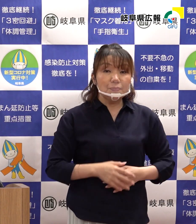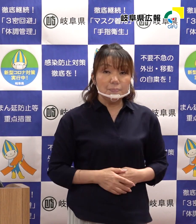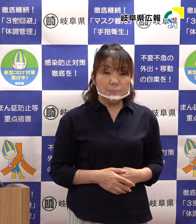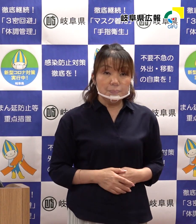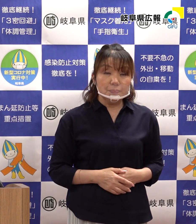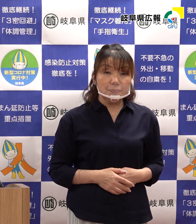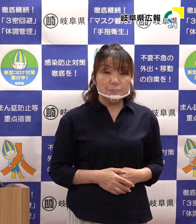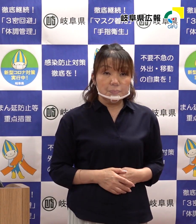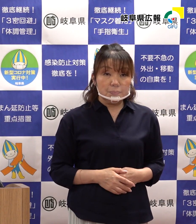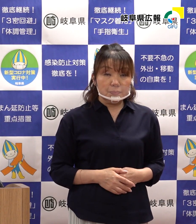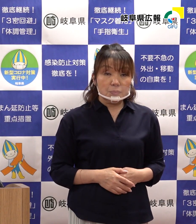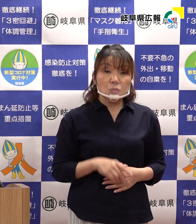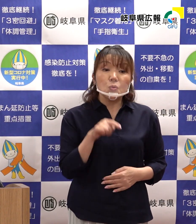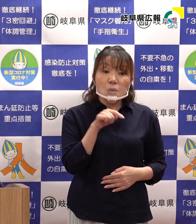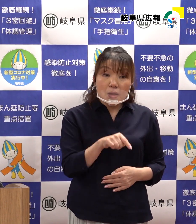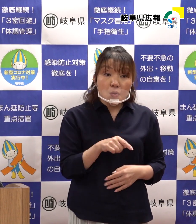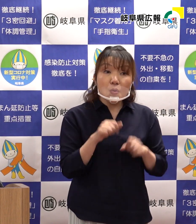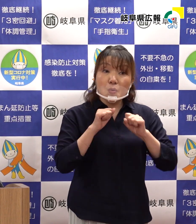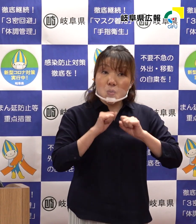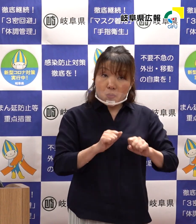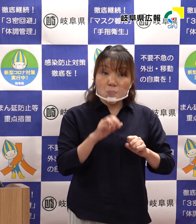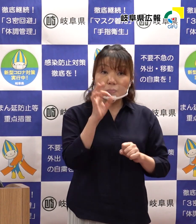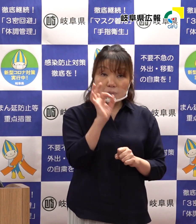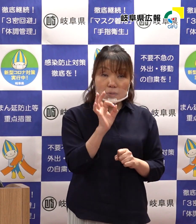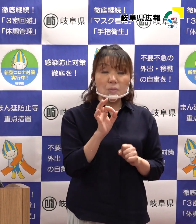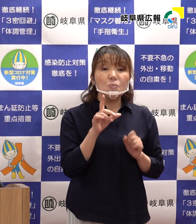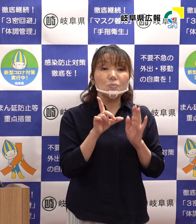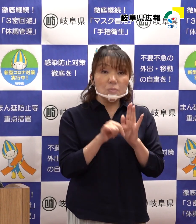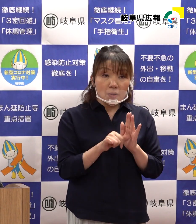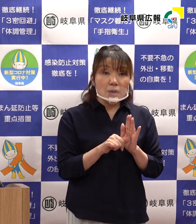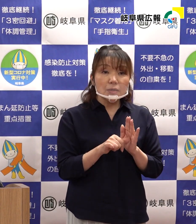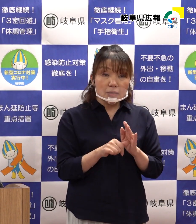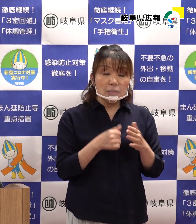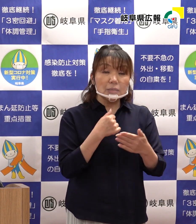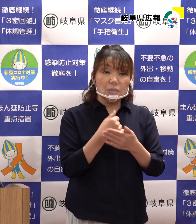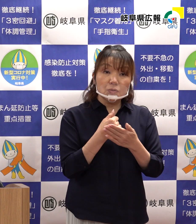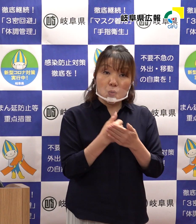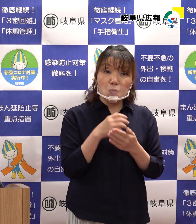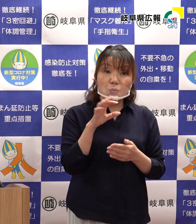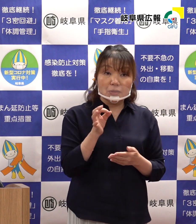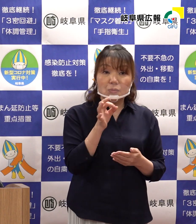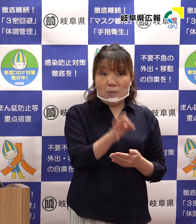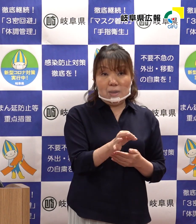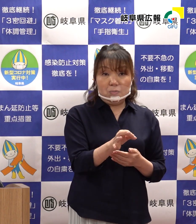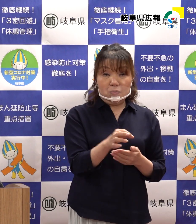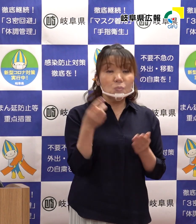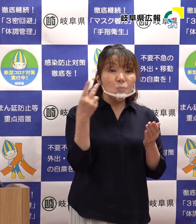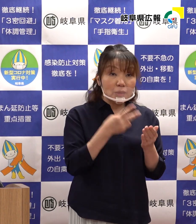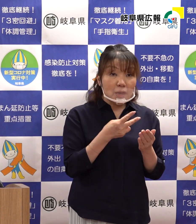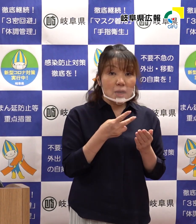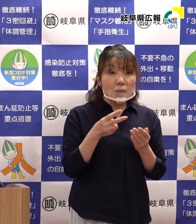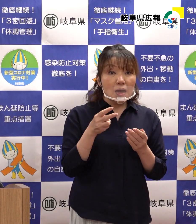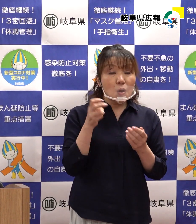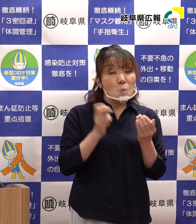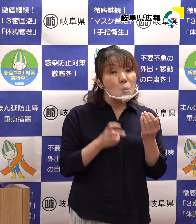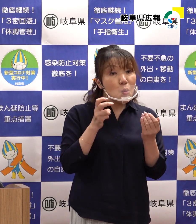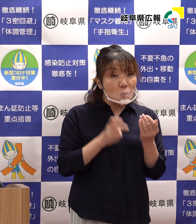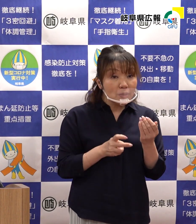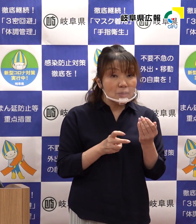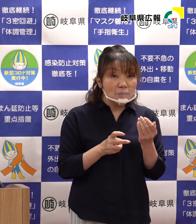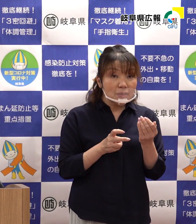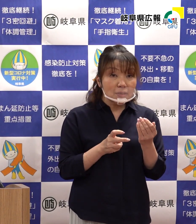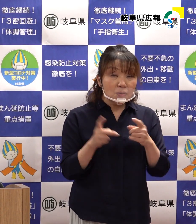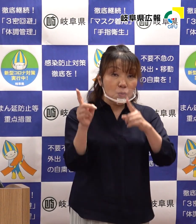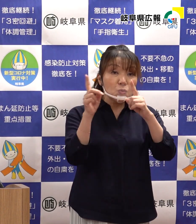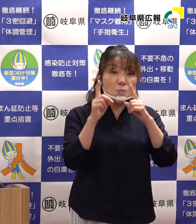短縮要請に対する協力金を出しをするということでございます。それから法に基づく協力金になりました